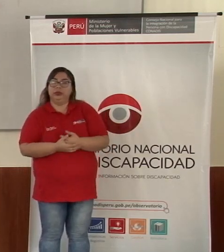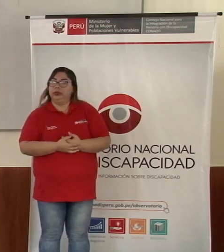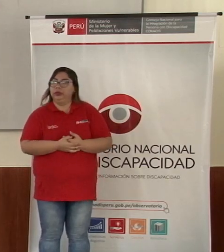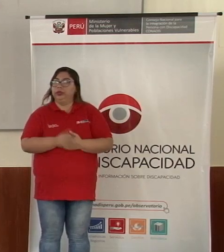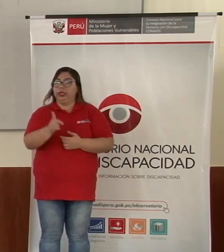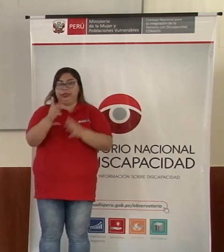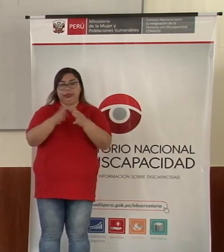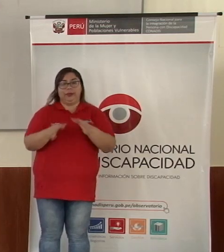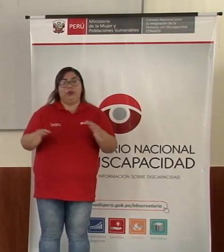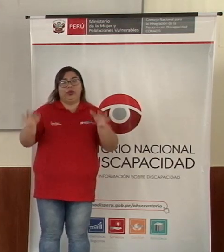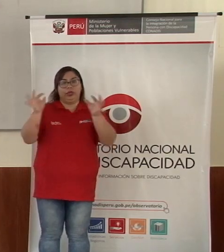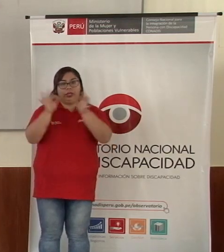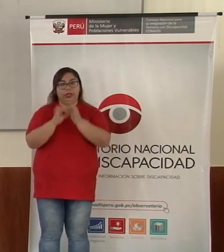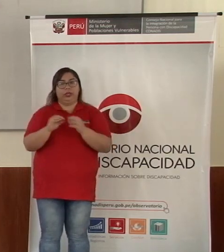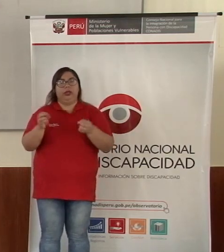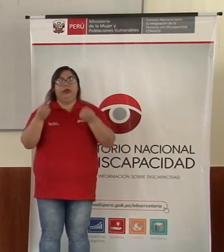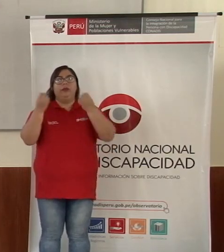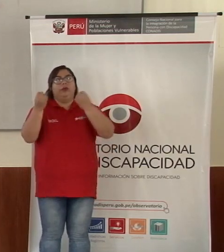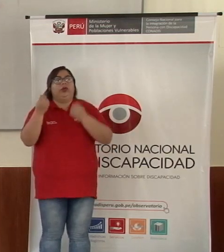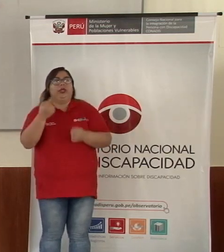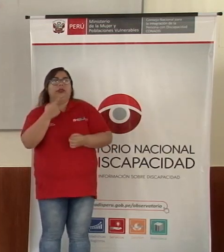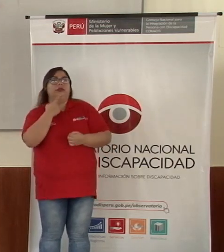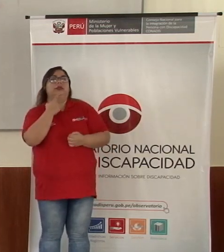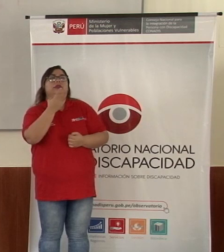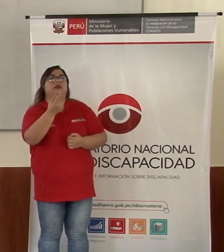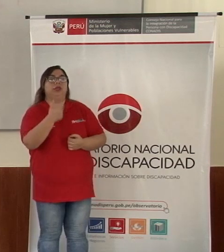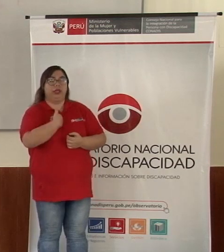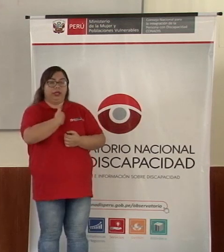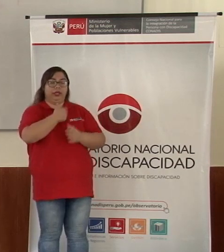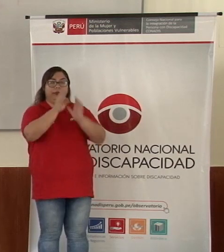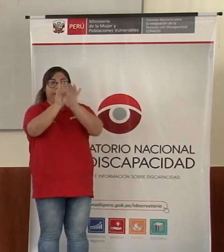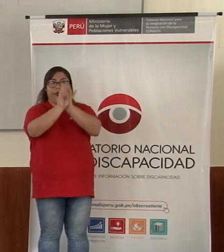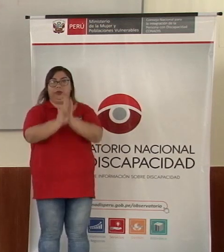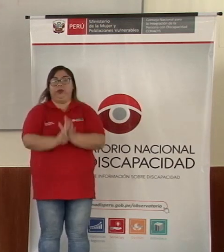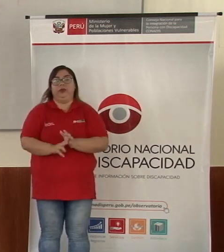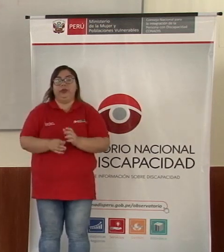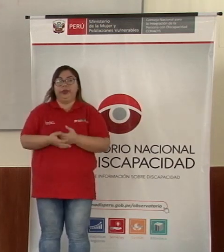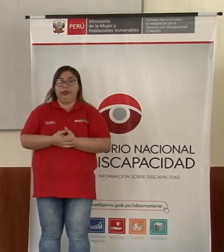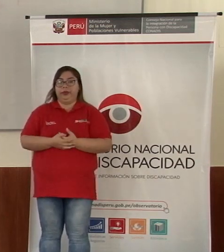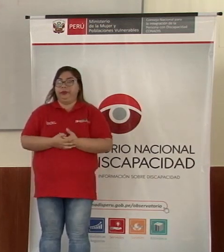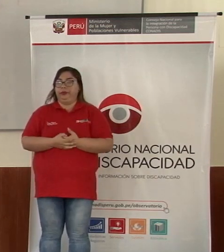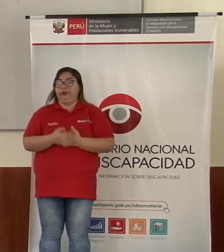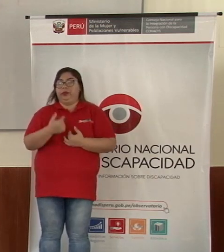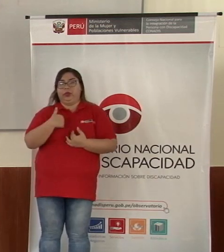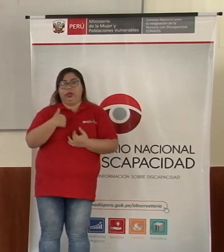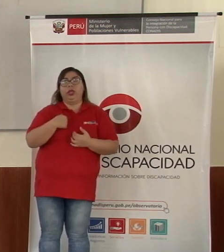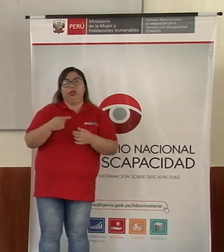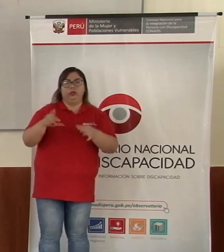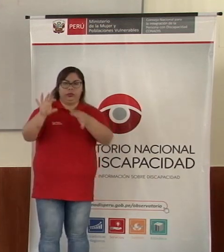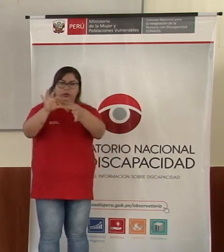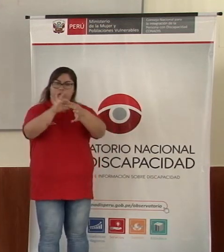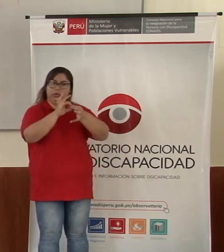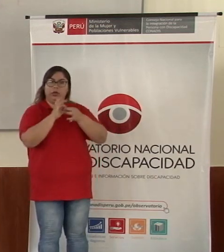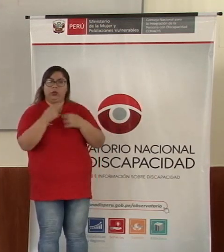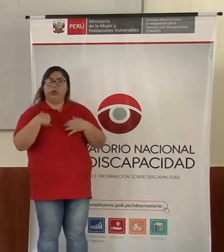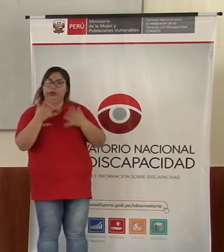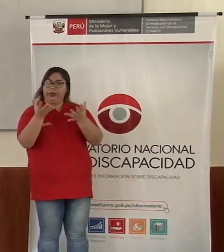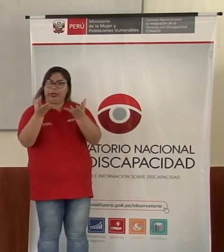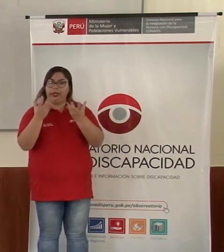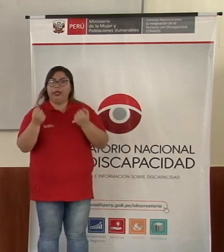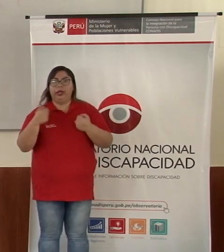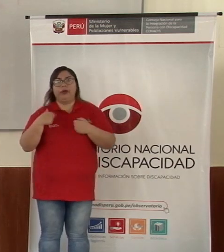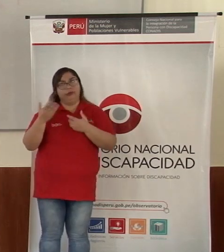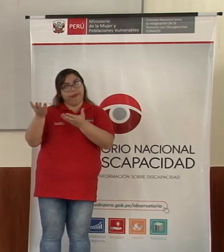es importante porque es una manifestación de tu voluntad. de que estás de acuerdo, de que lo quieres, de que